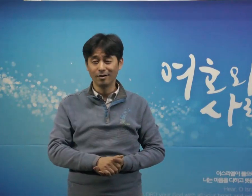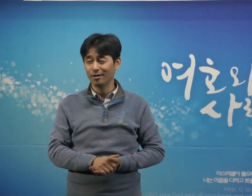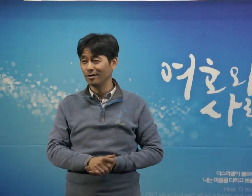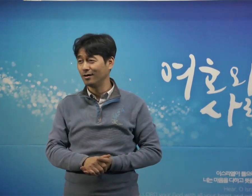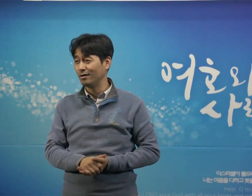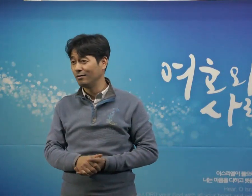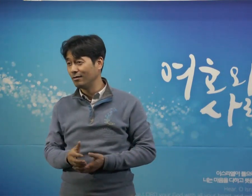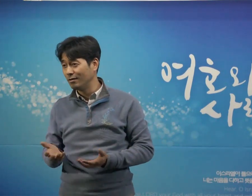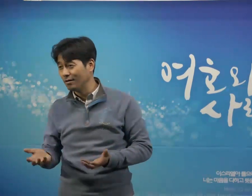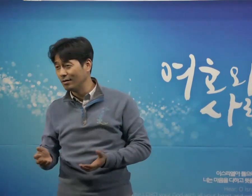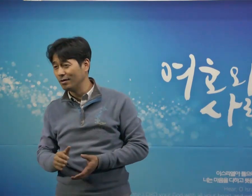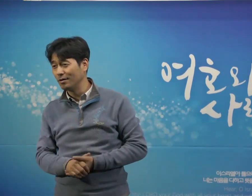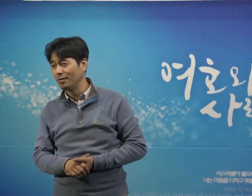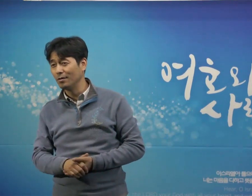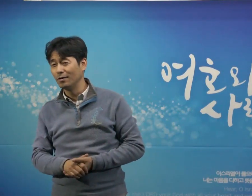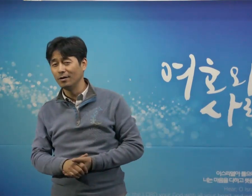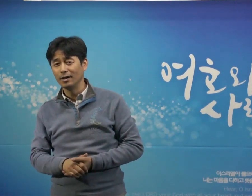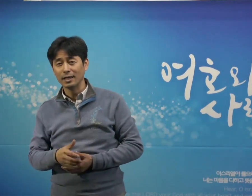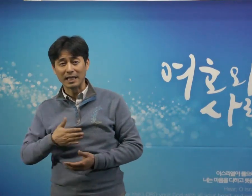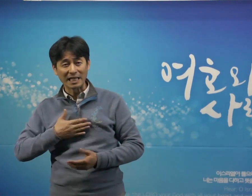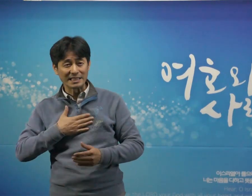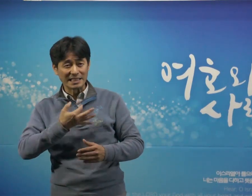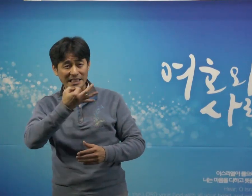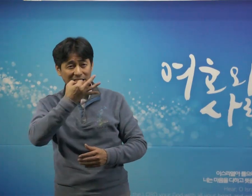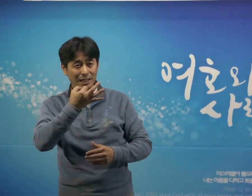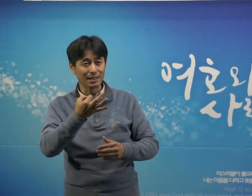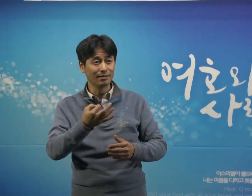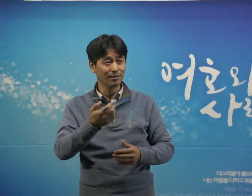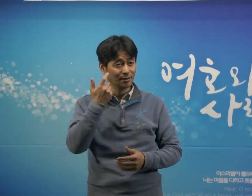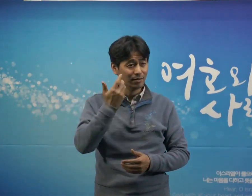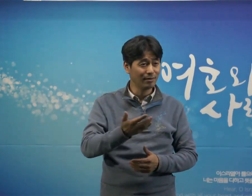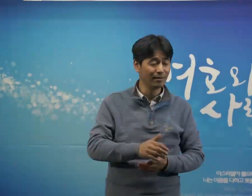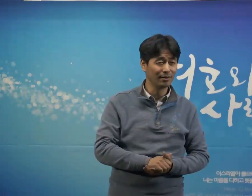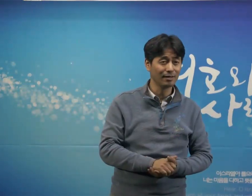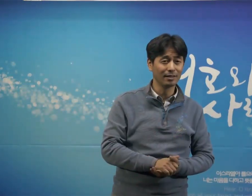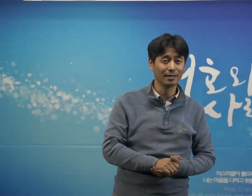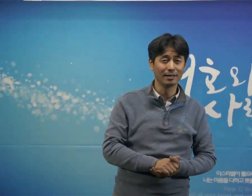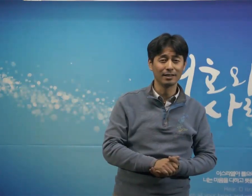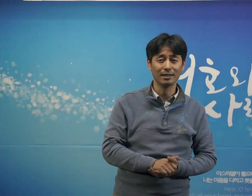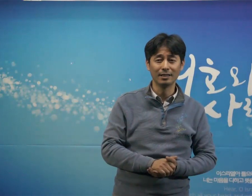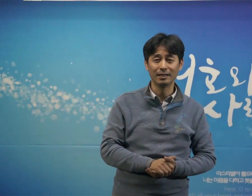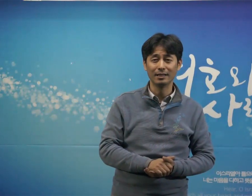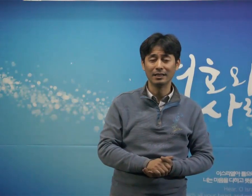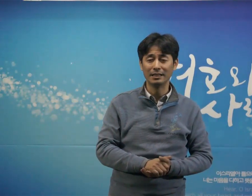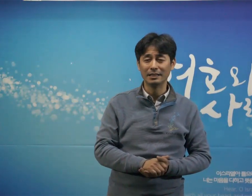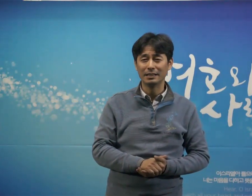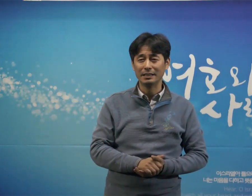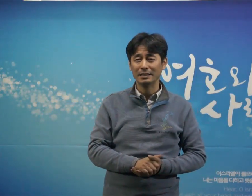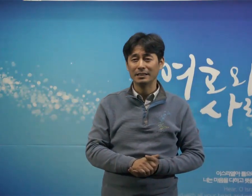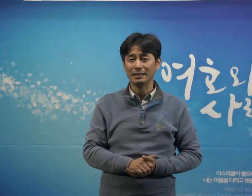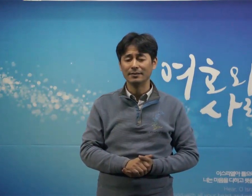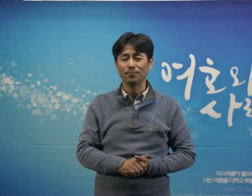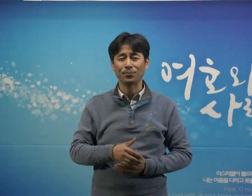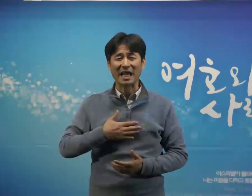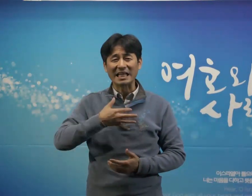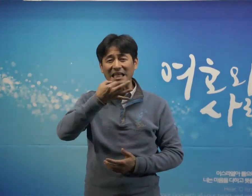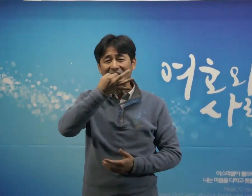돈이 하나님과 나 사이를 가로막고 있는 건 아닌지, 자신의 이익을 추구하는 마음이 하나님과 나 사이를 가로막고 있는